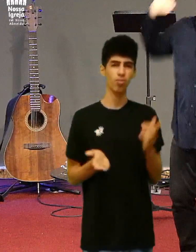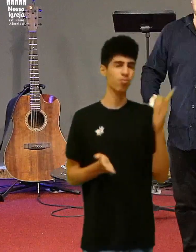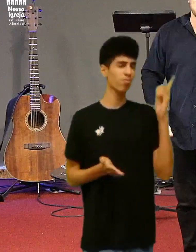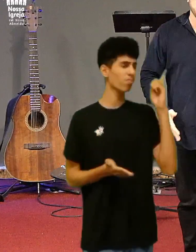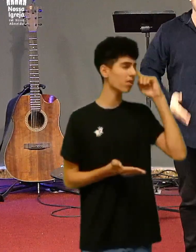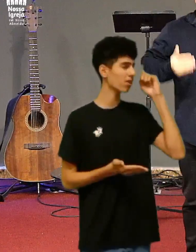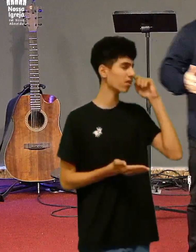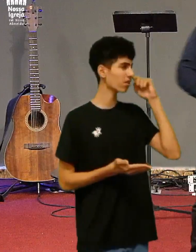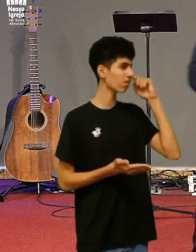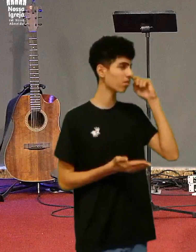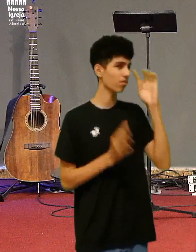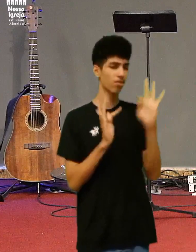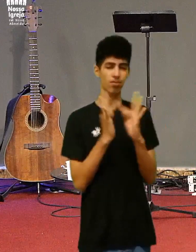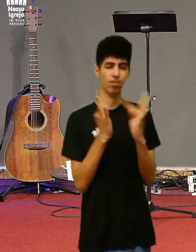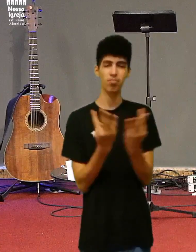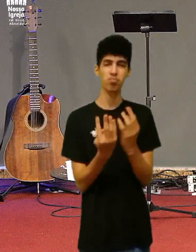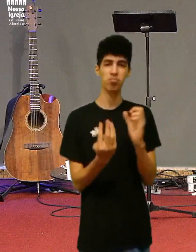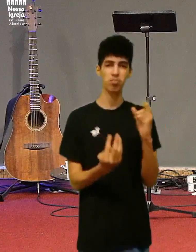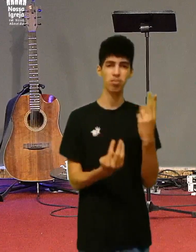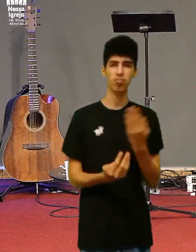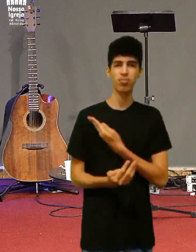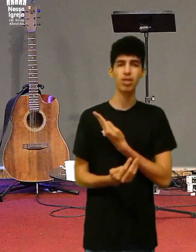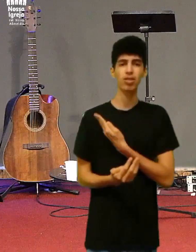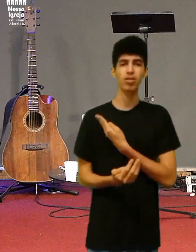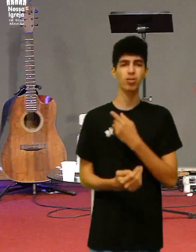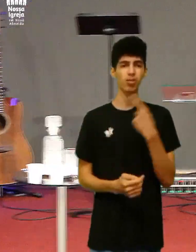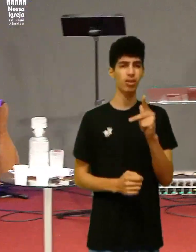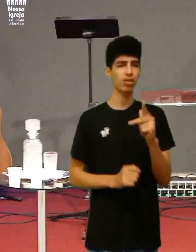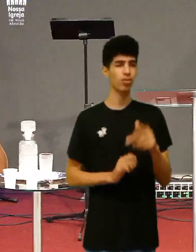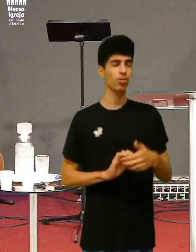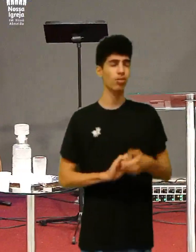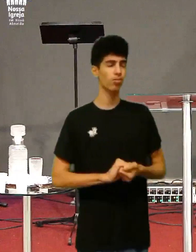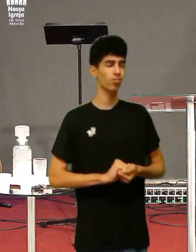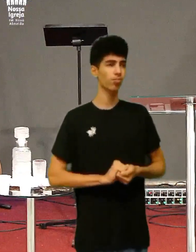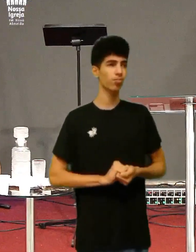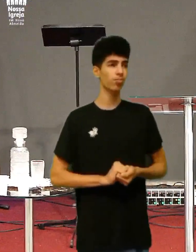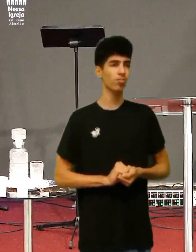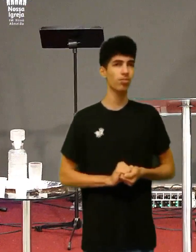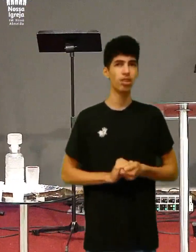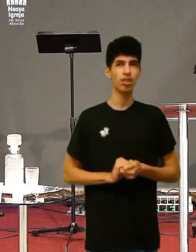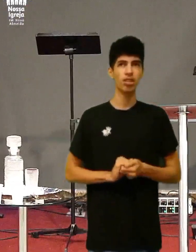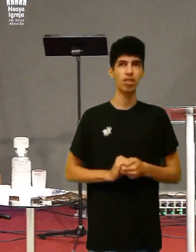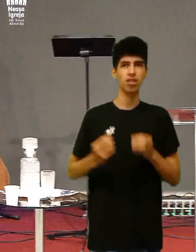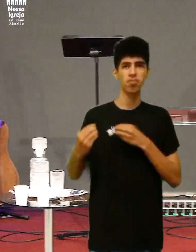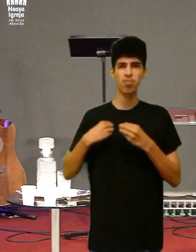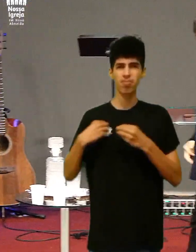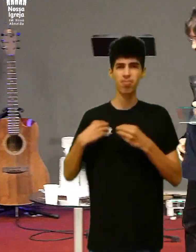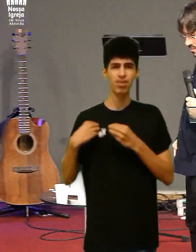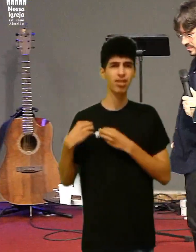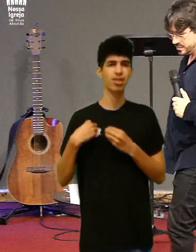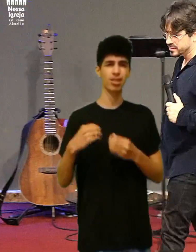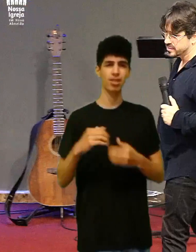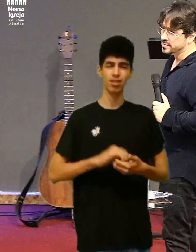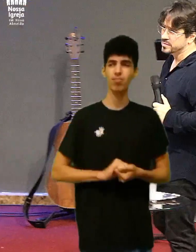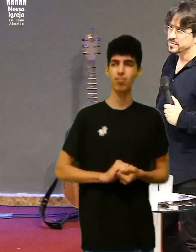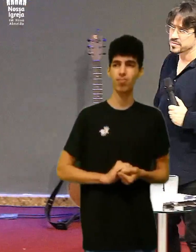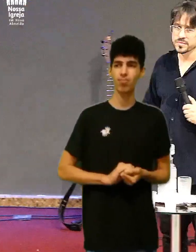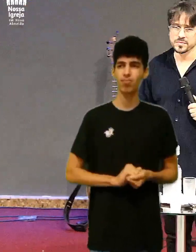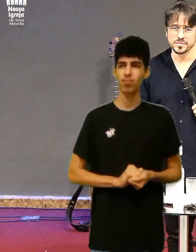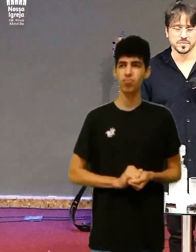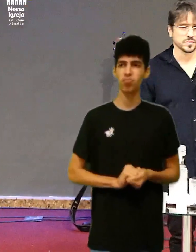que você convive. E se você é um deles, da mesma forma,